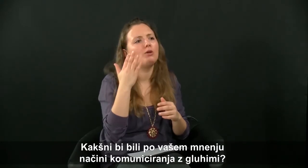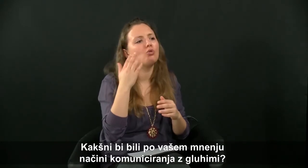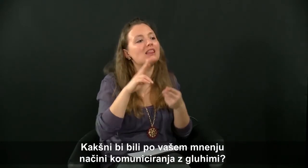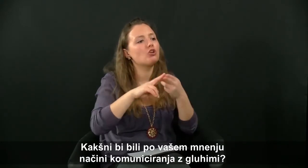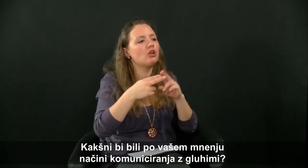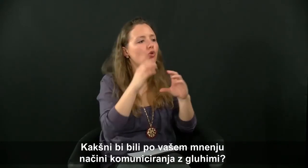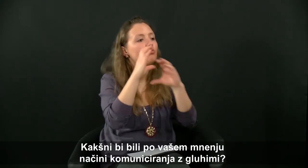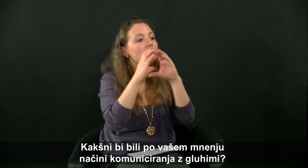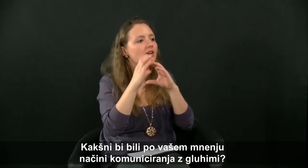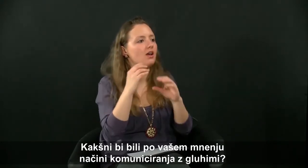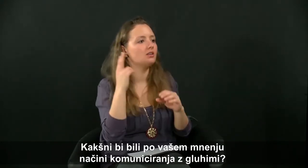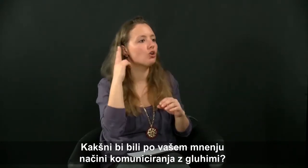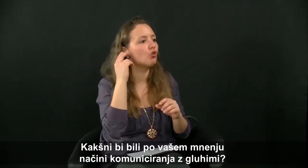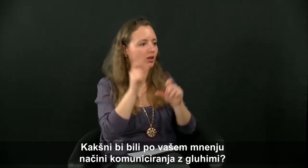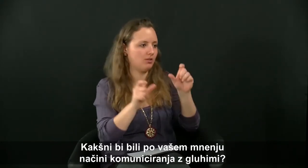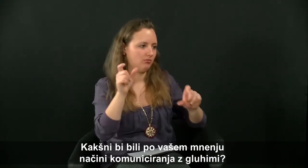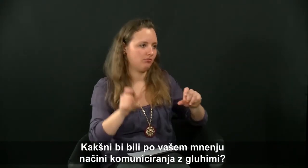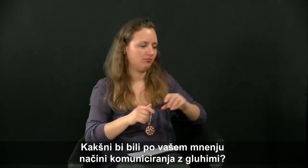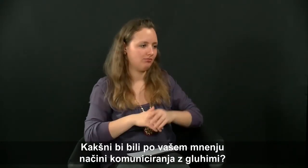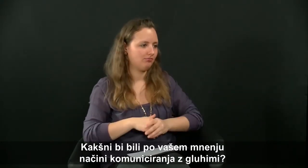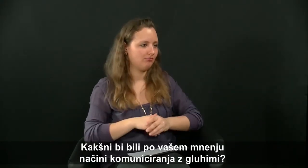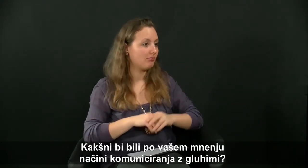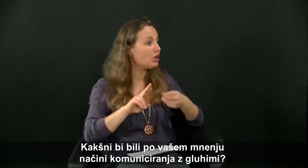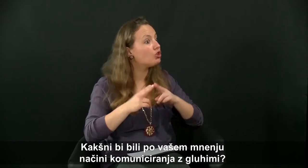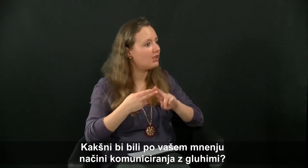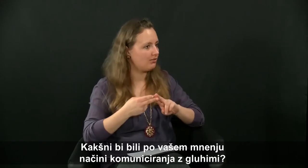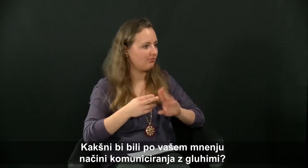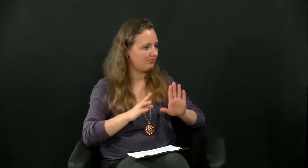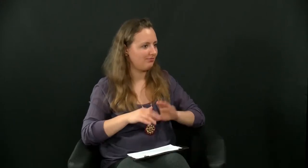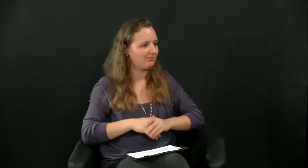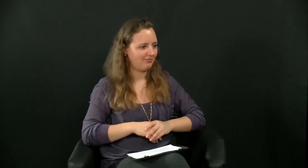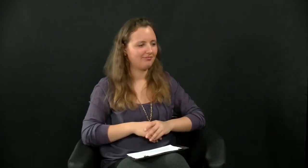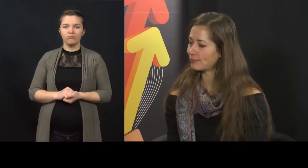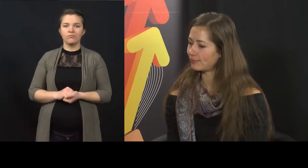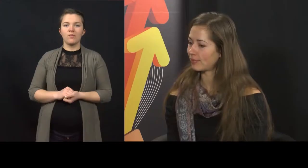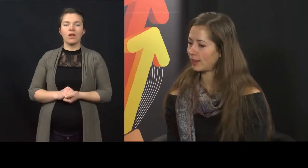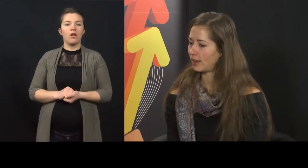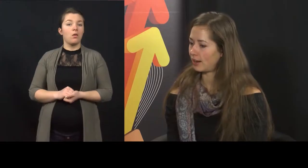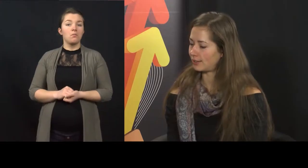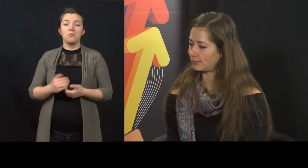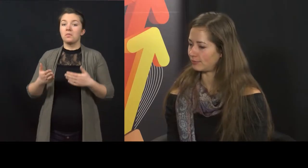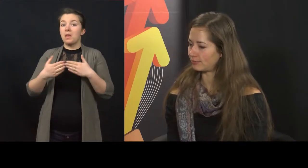mnenju bil način komuniciranja z gluhimi? Našini. Okay.